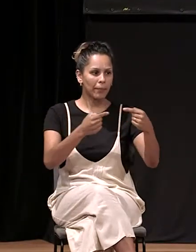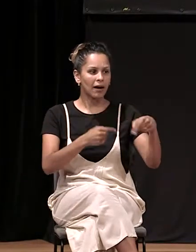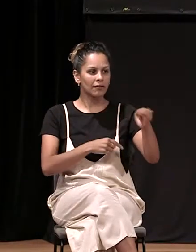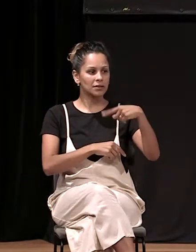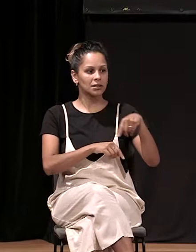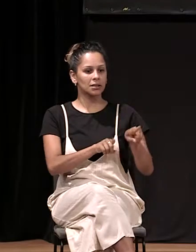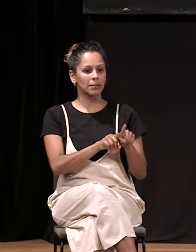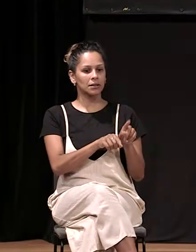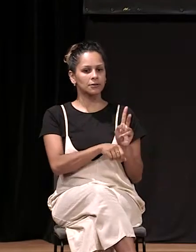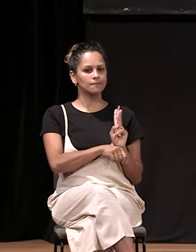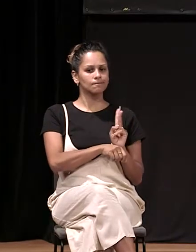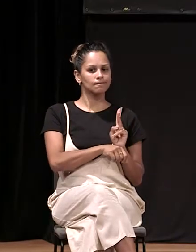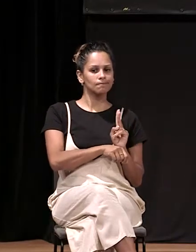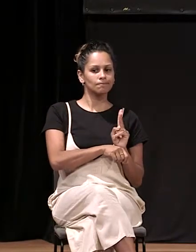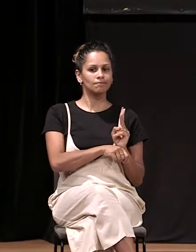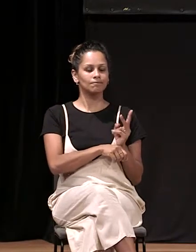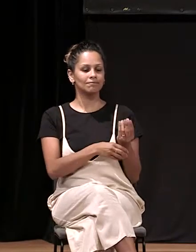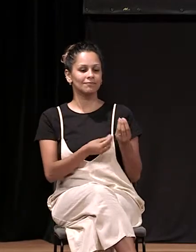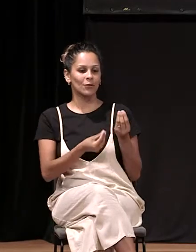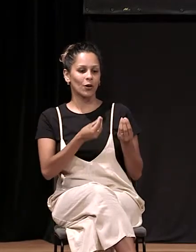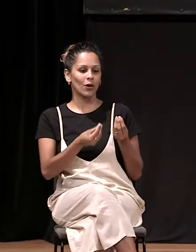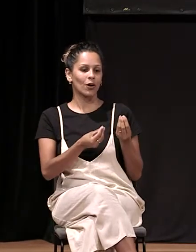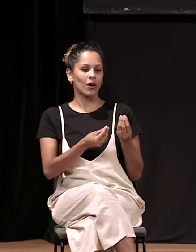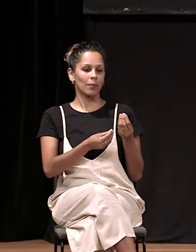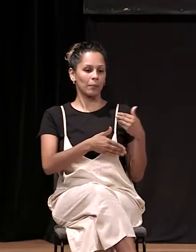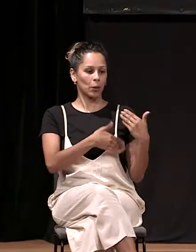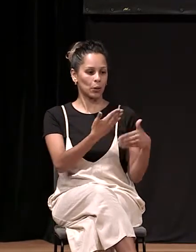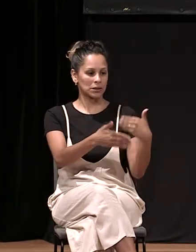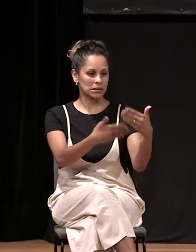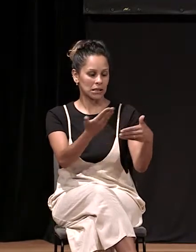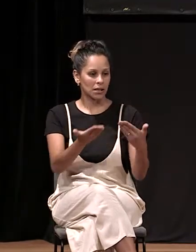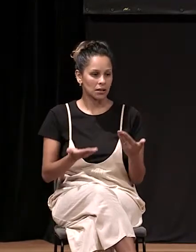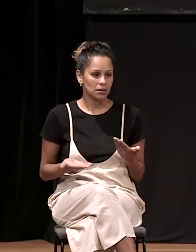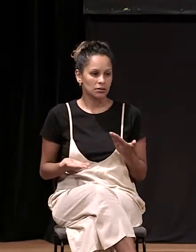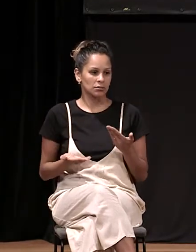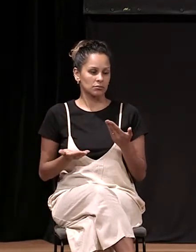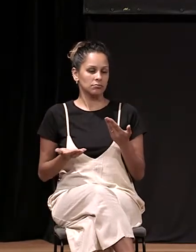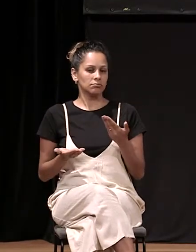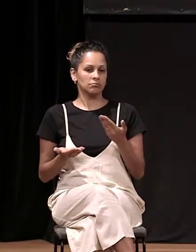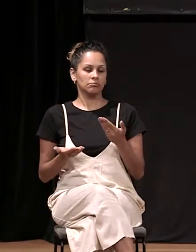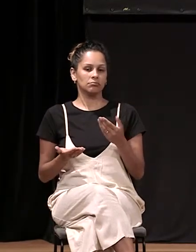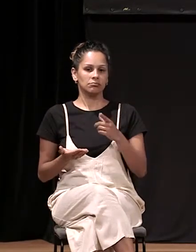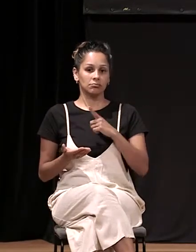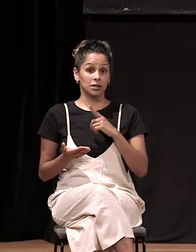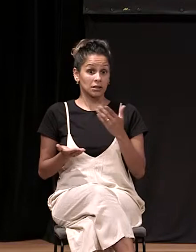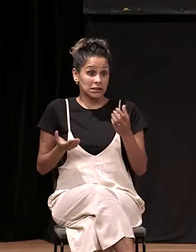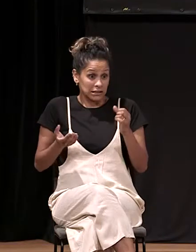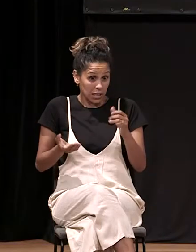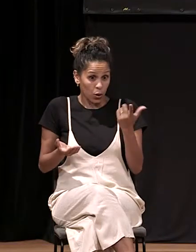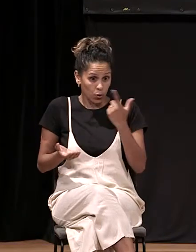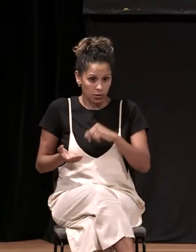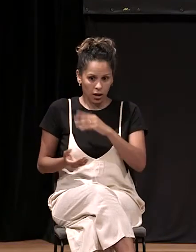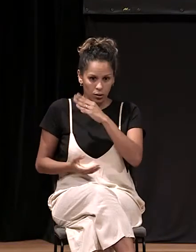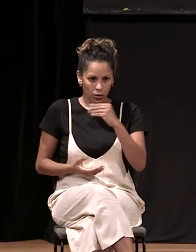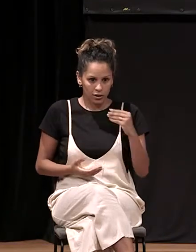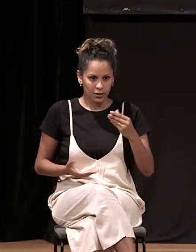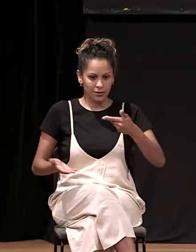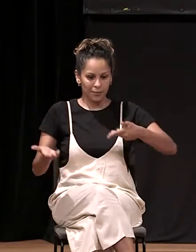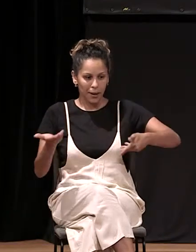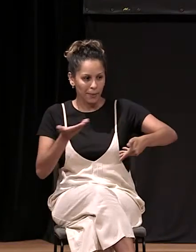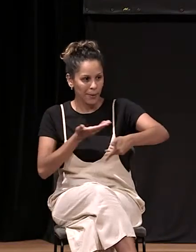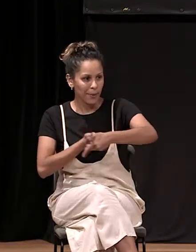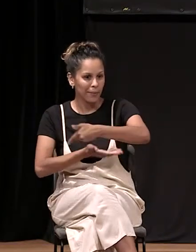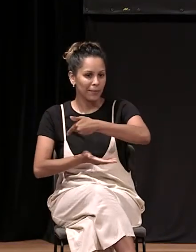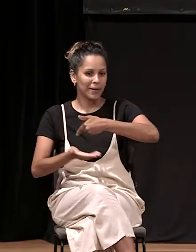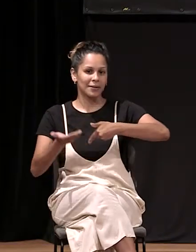pais também. Então, às vezes, favorecer esse diálogo ou essas estratégias, como a Margarita está falando, é um pouco esse nosso papel de,